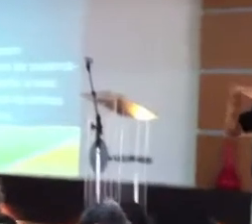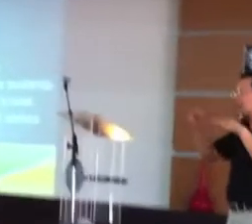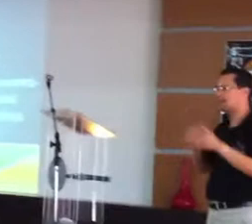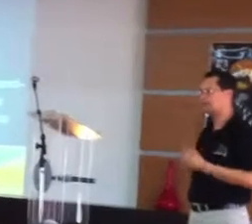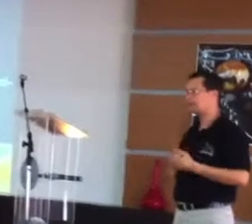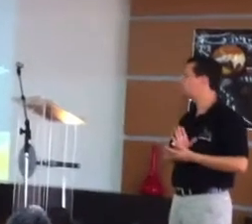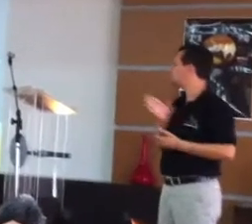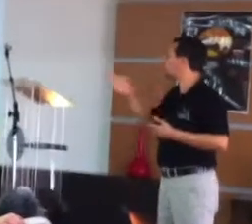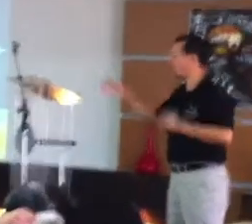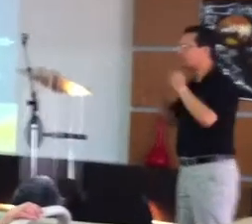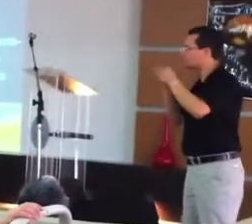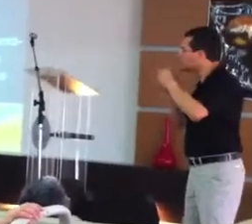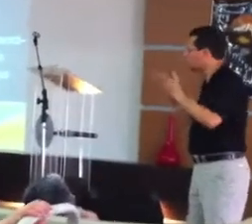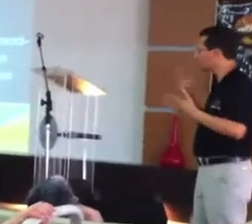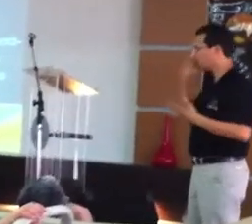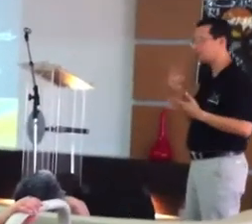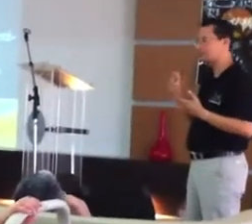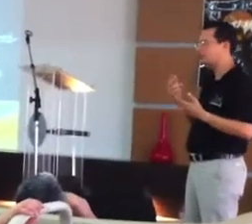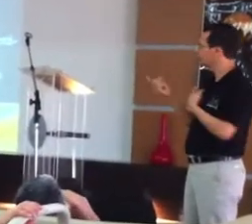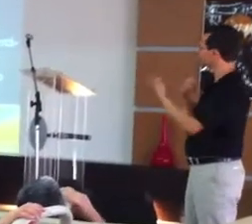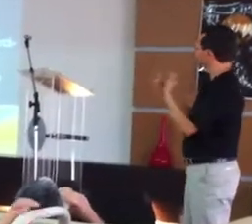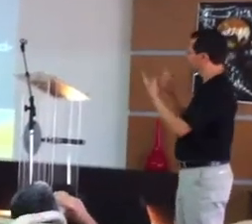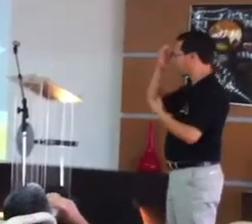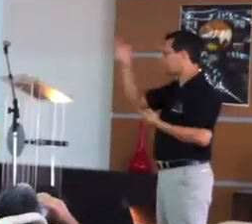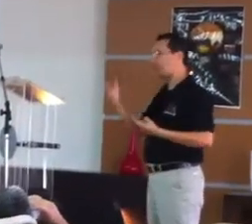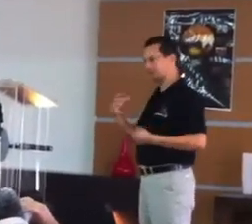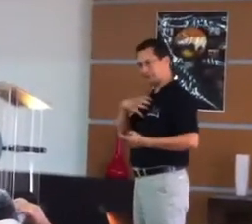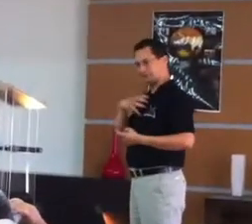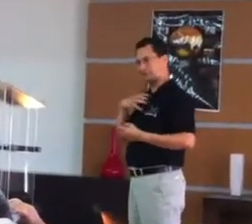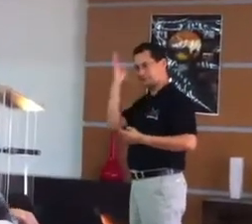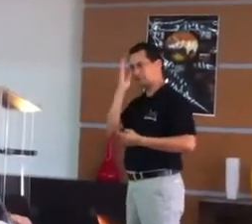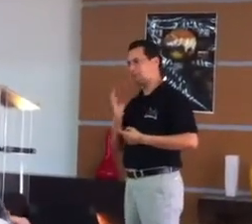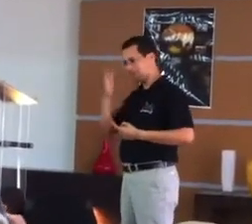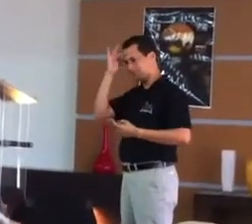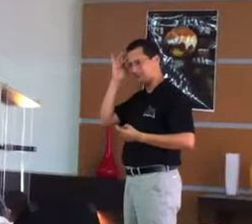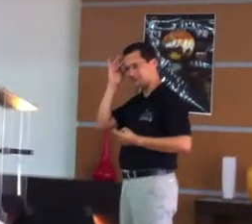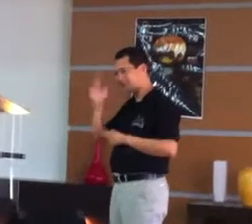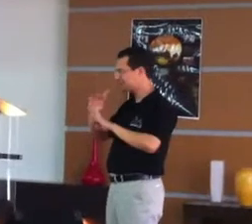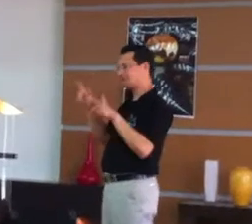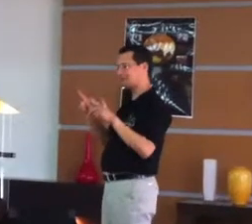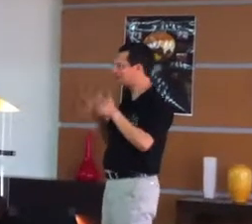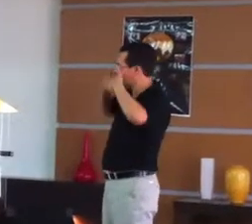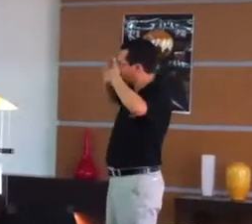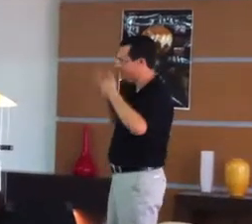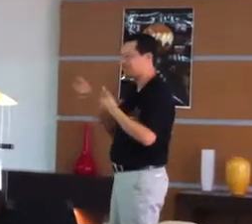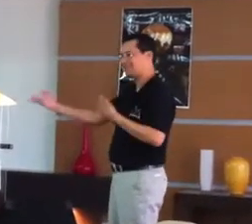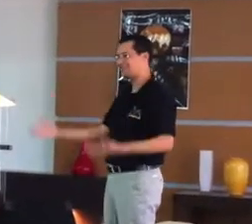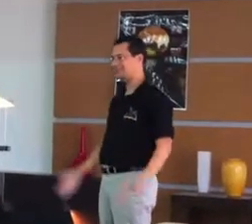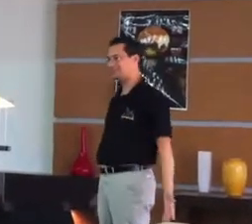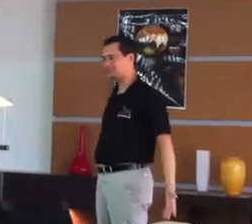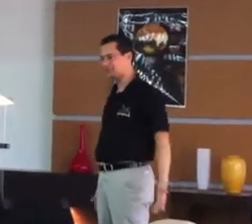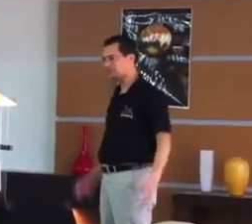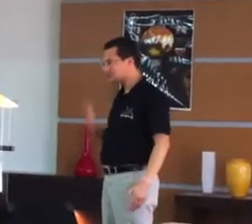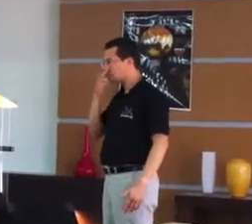Permite uma maior facilidade justamente nos países como nós, de terceiro e segundo mundo em desenvolvimento, que são os